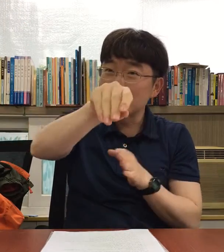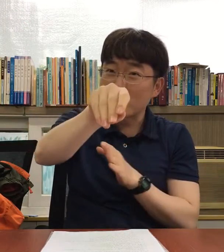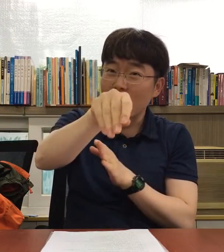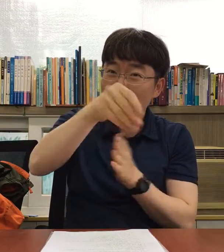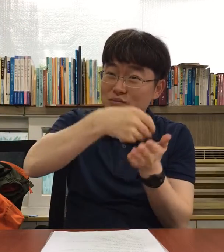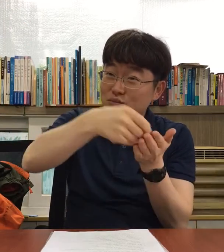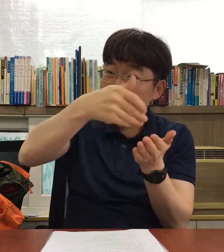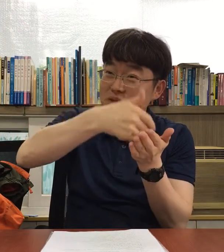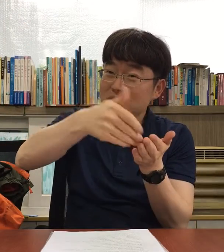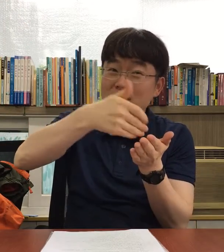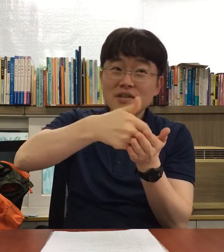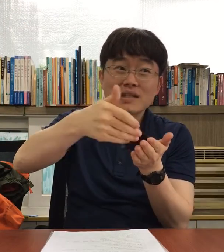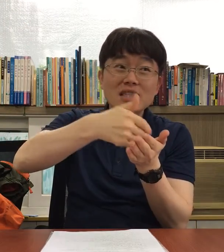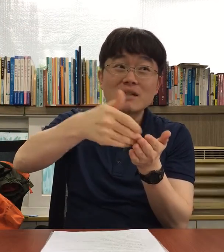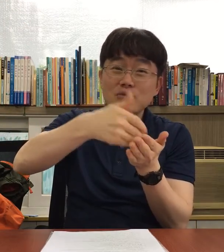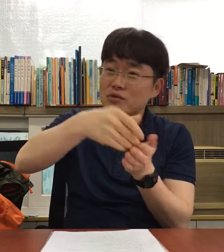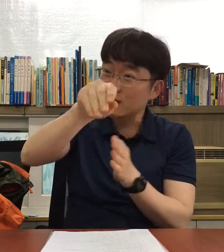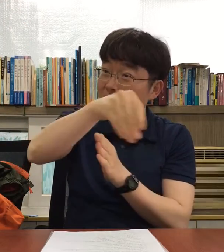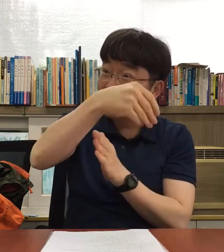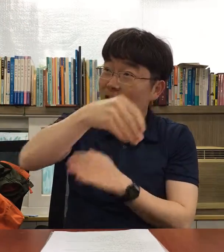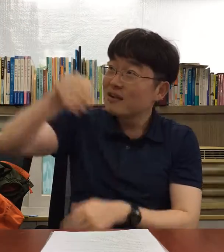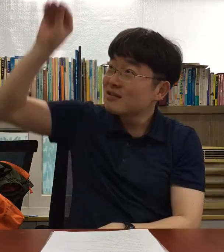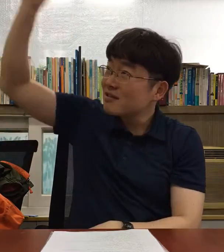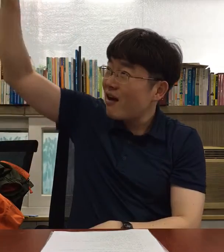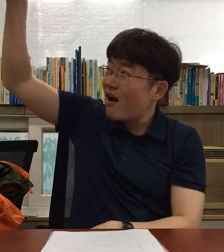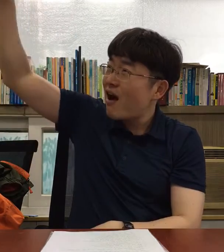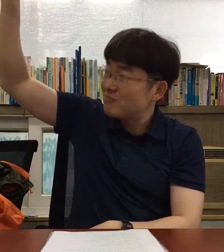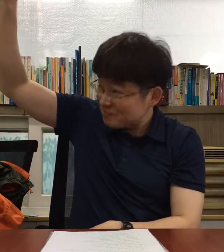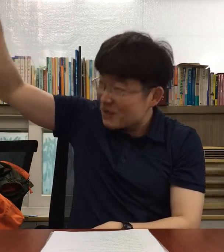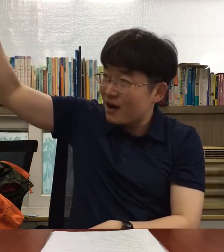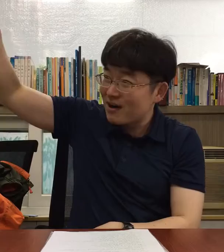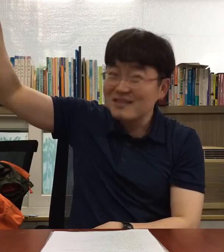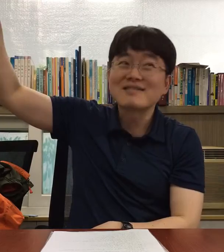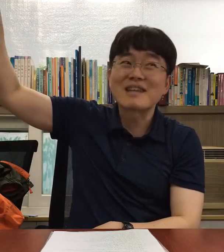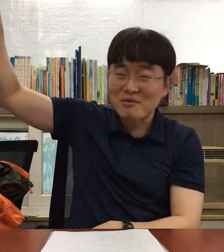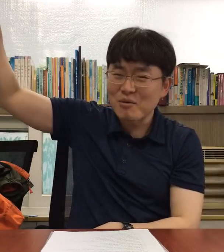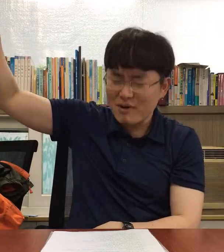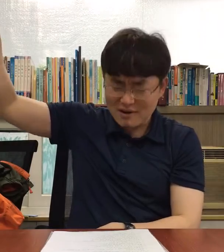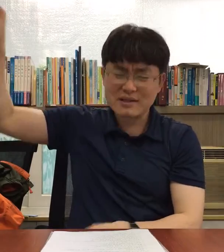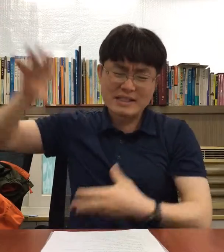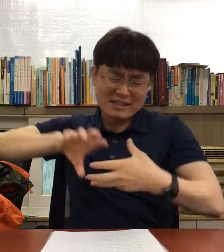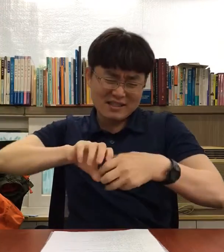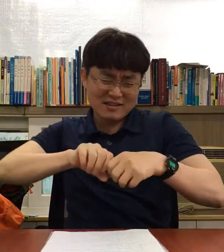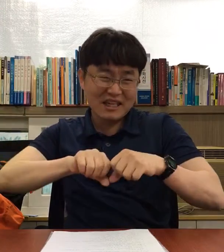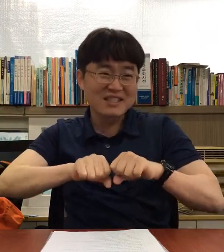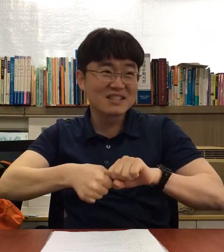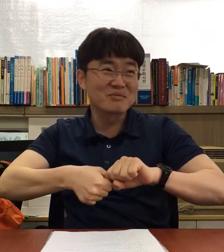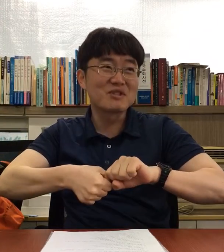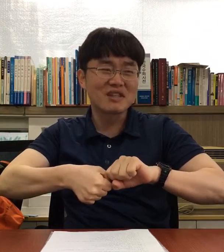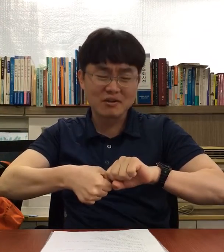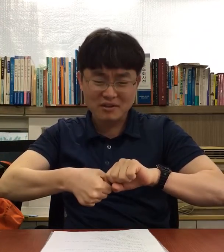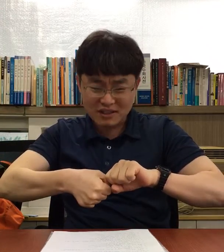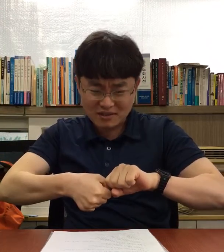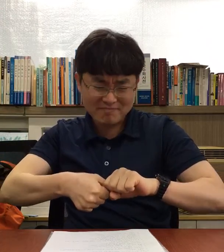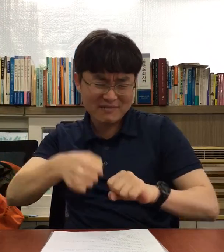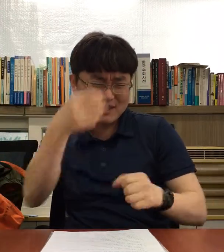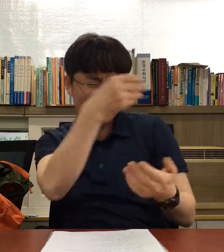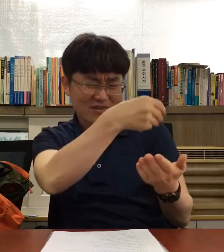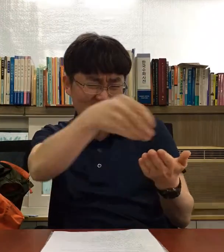붓 그리는 붓 이렇게 해서 쫙 담그고 자신을 좀 지어짜는 거죠. 해서 그림을 쫙